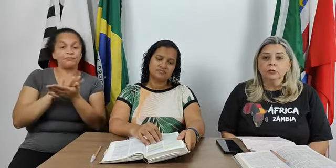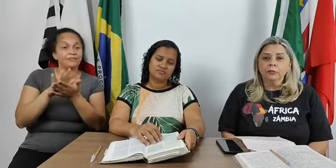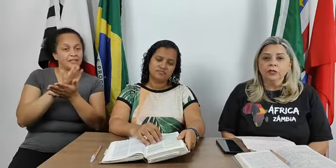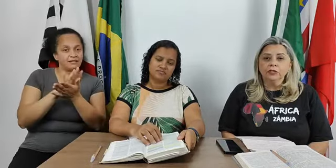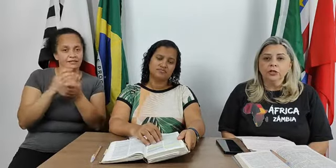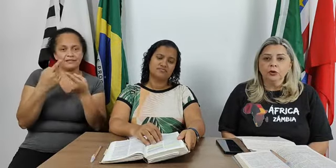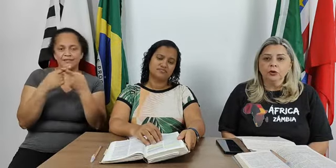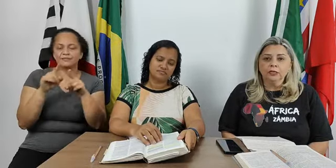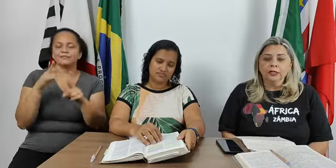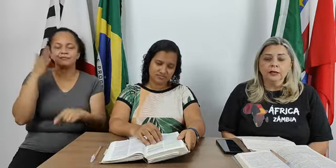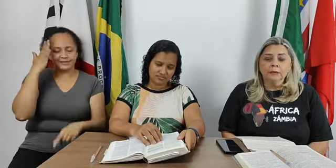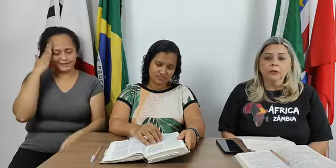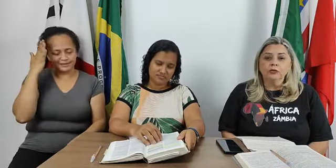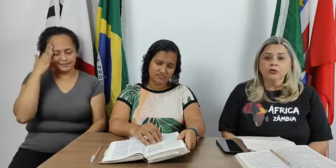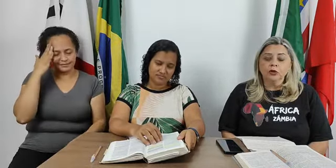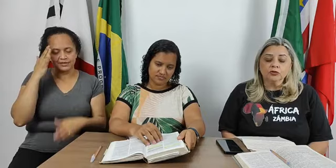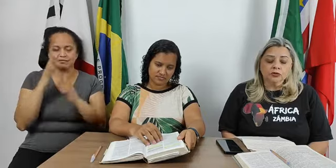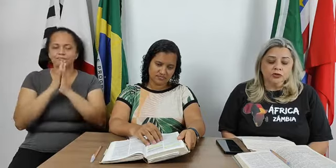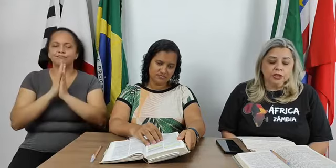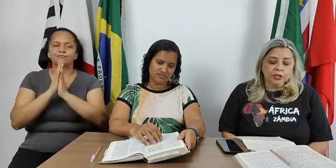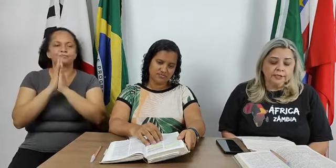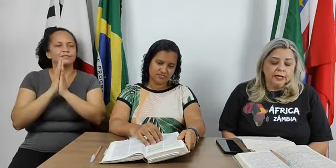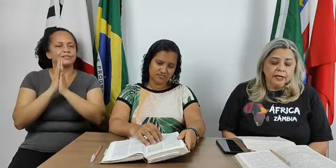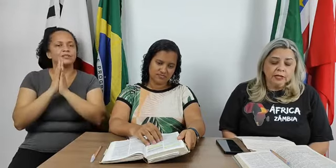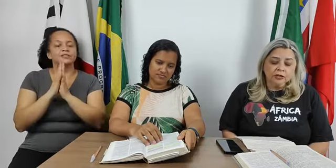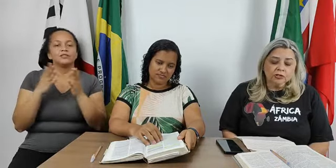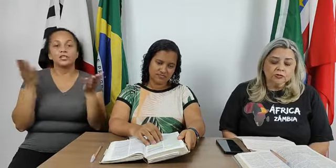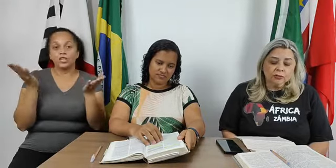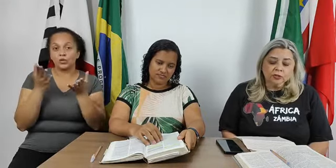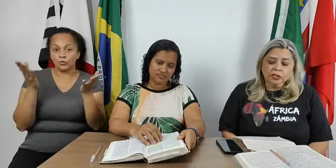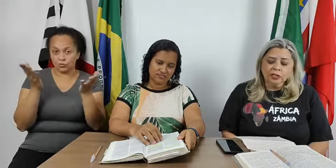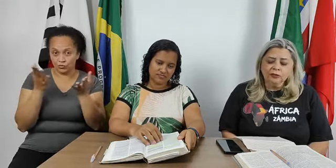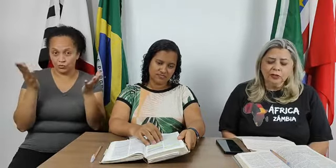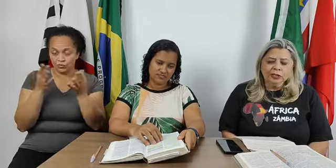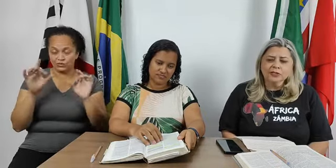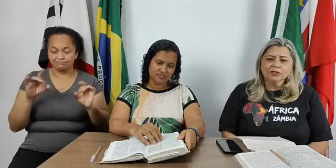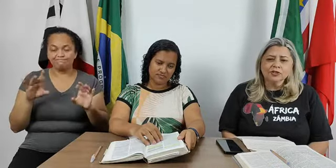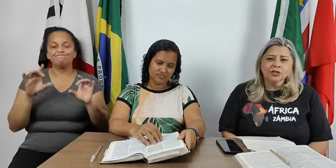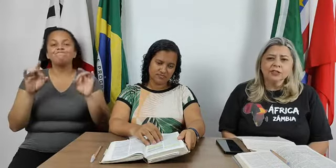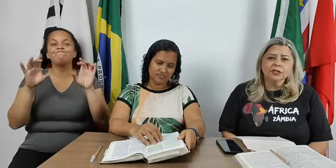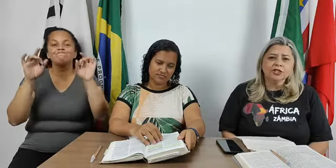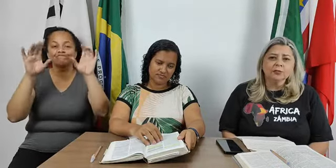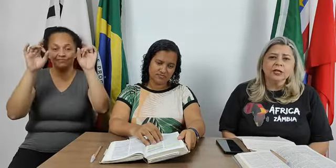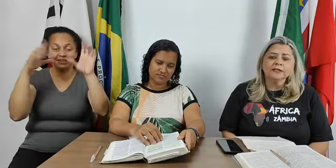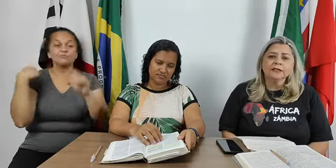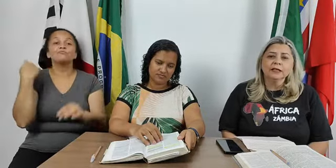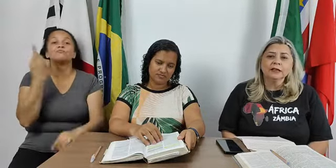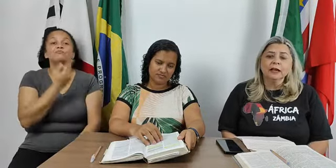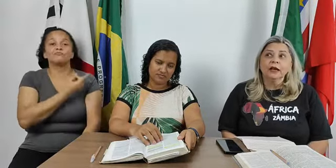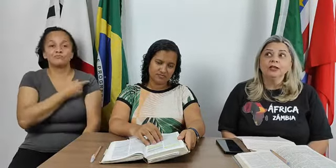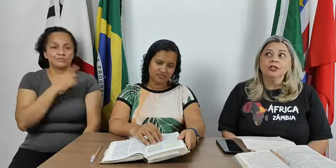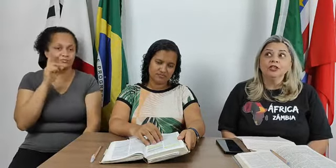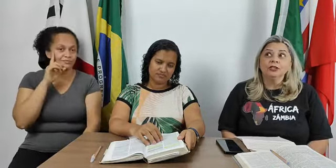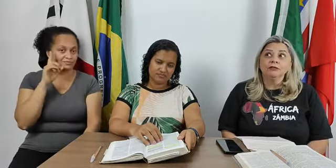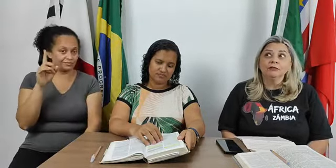oração tão preciosa para os nossos dias, e nós vemos que nesses dias a gente